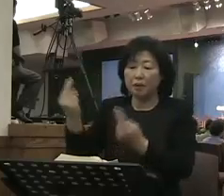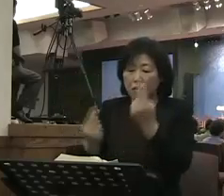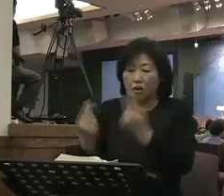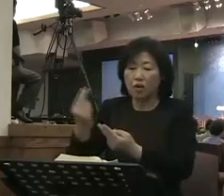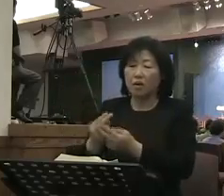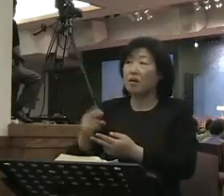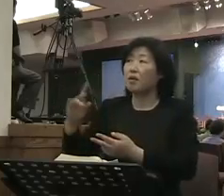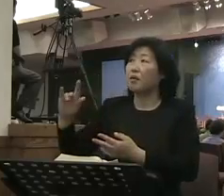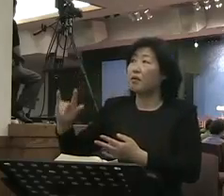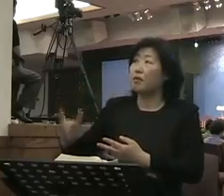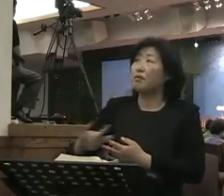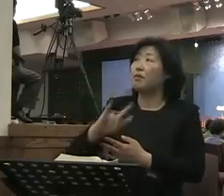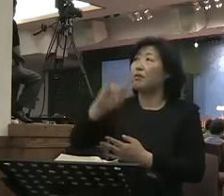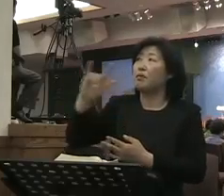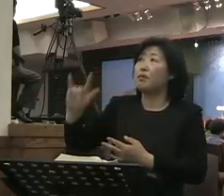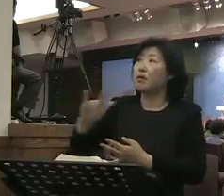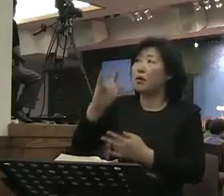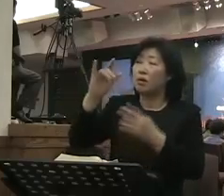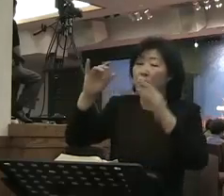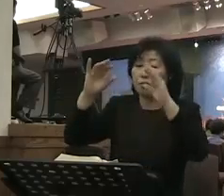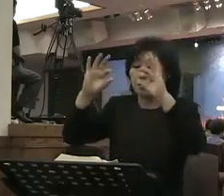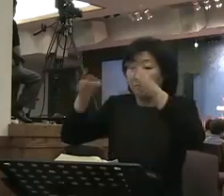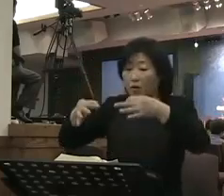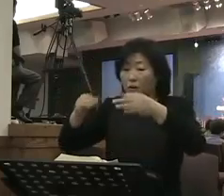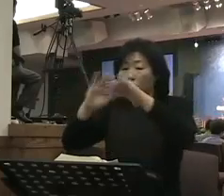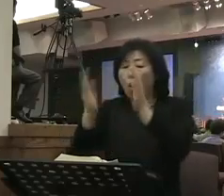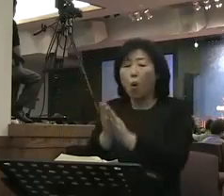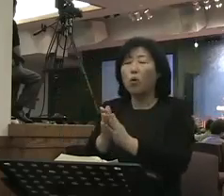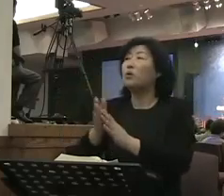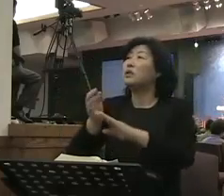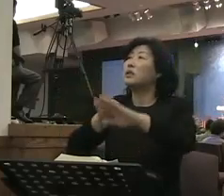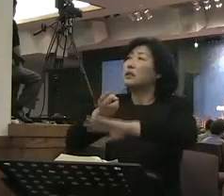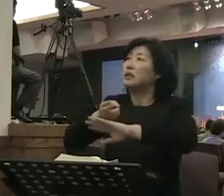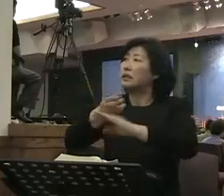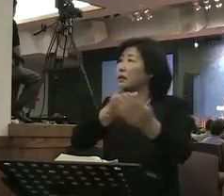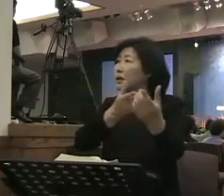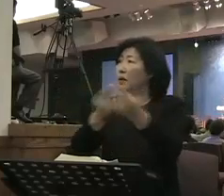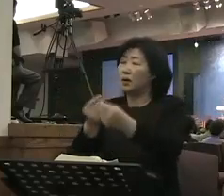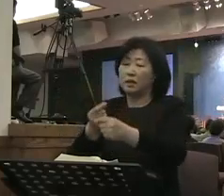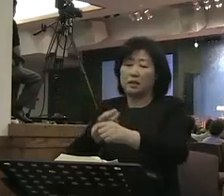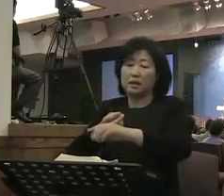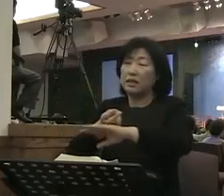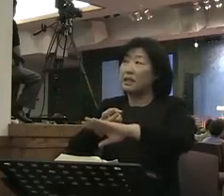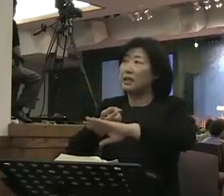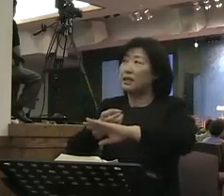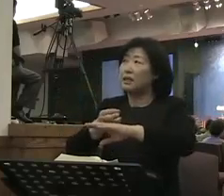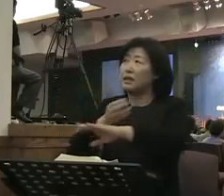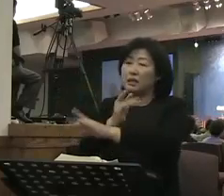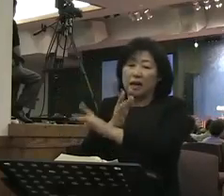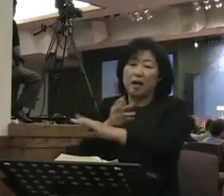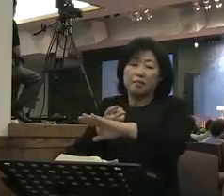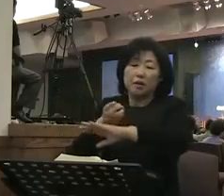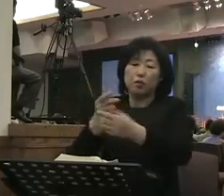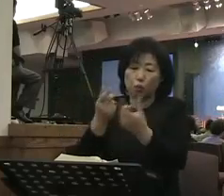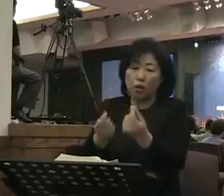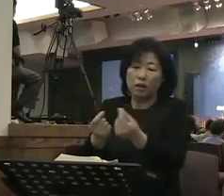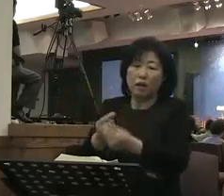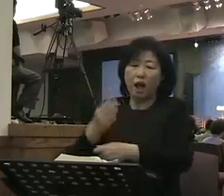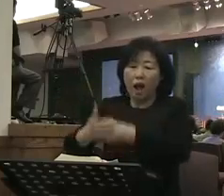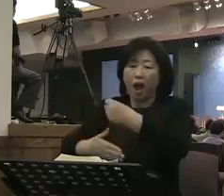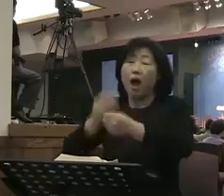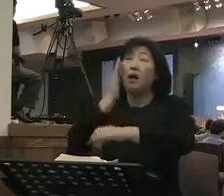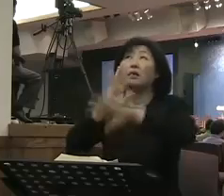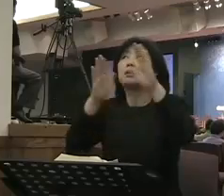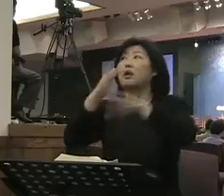비행기에서 내려볼 때 모든 차들은 똑같습니다. 자동차 장난감 같습니다. 하늘에서 하나님이